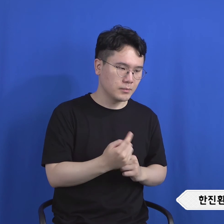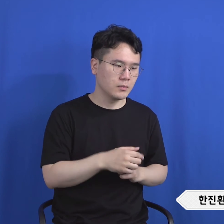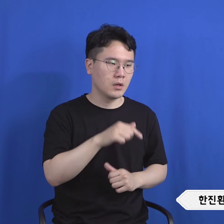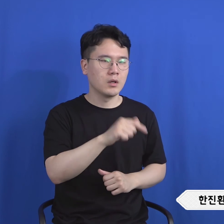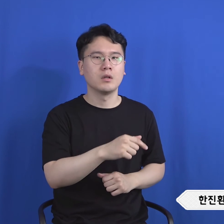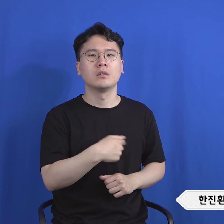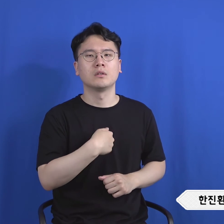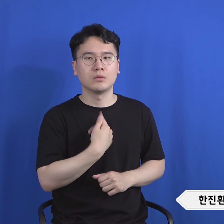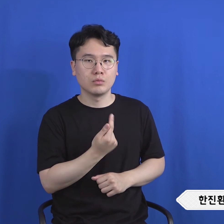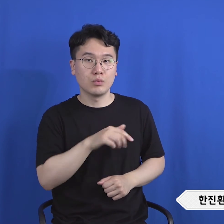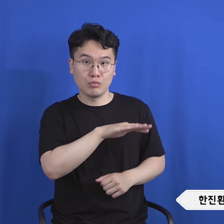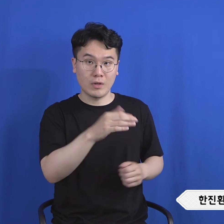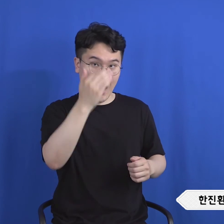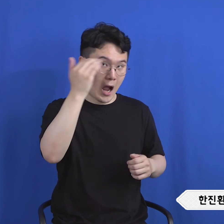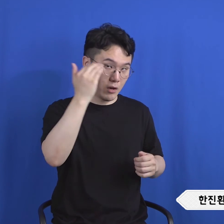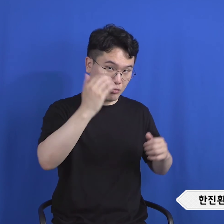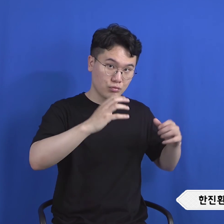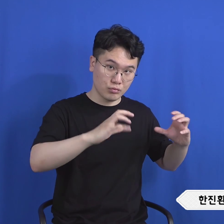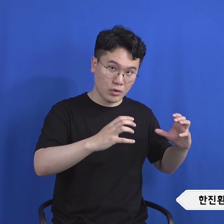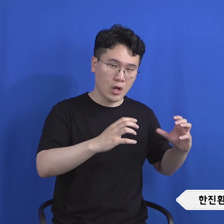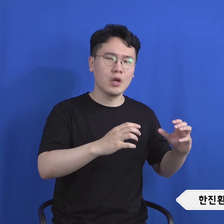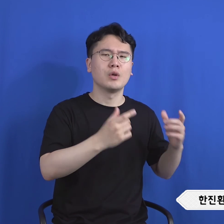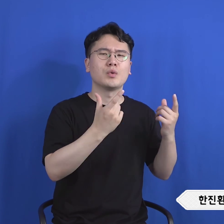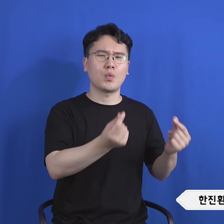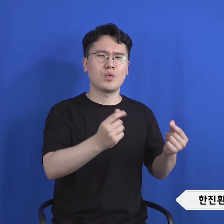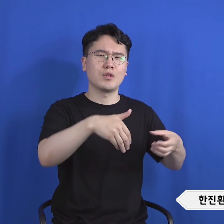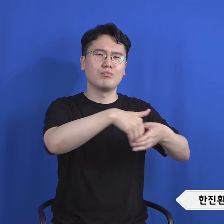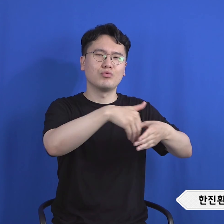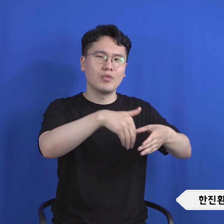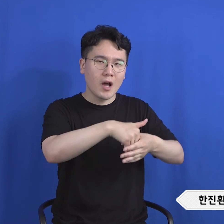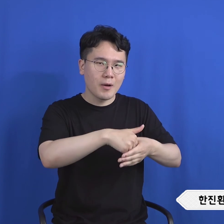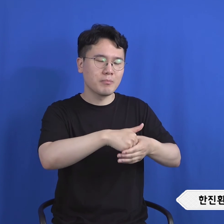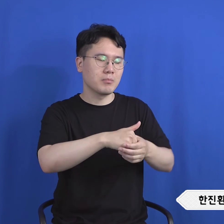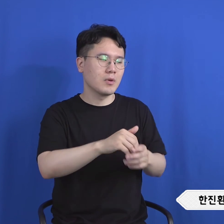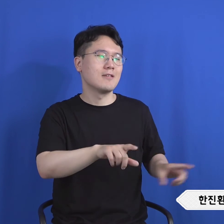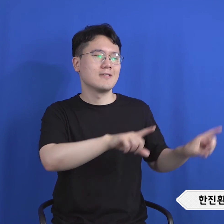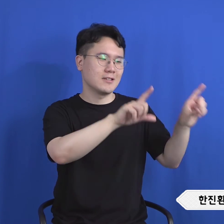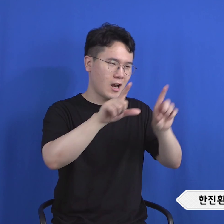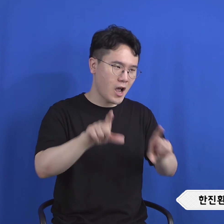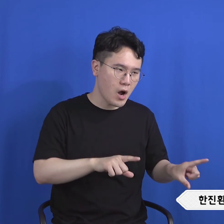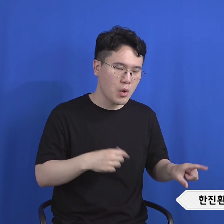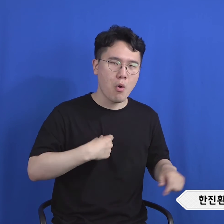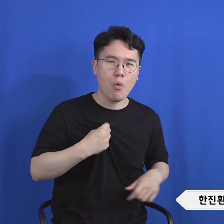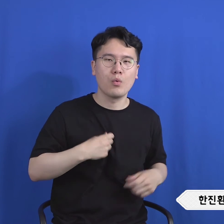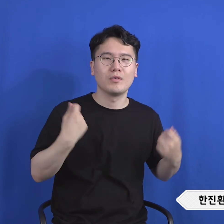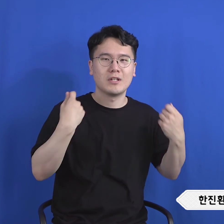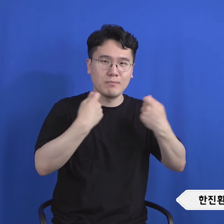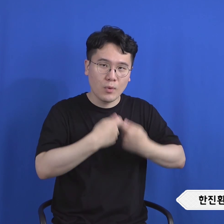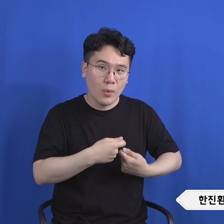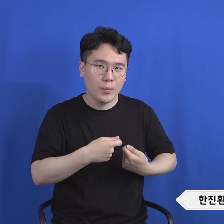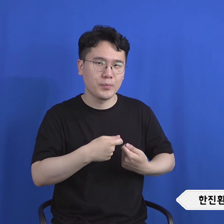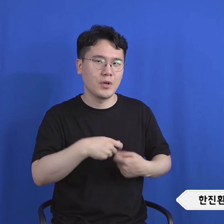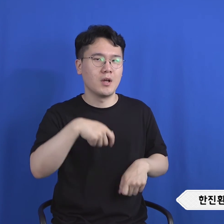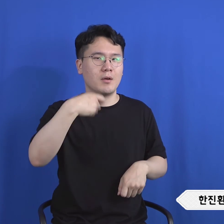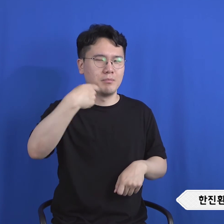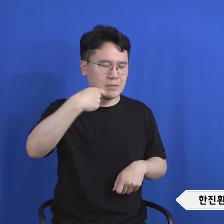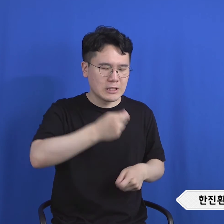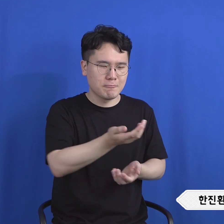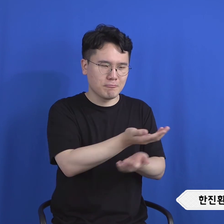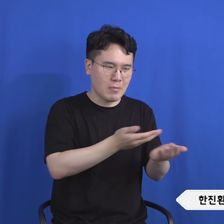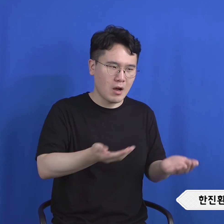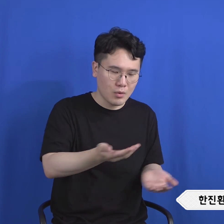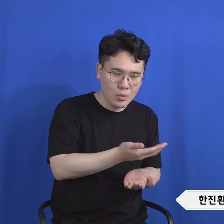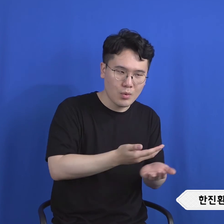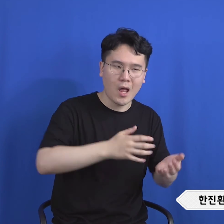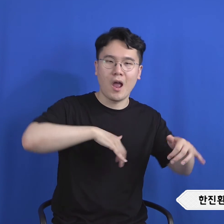살면서 또 우리하고 똑같은 음식 먹고 똑같은 이런 의복 입고 그리고 매일처럼 거리에